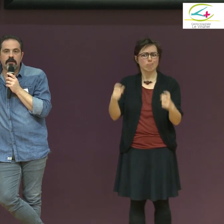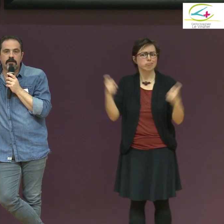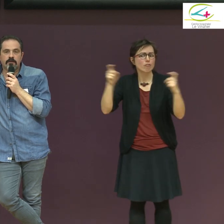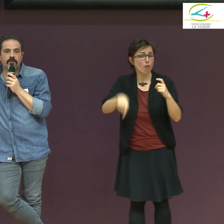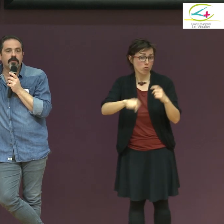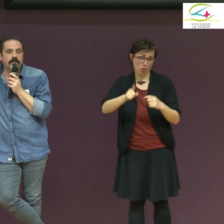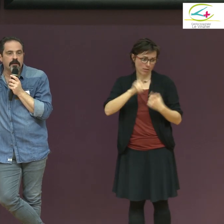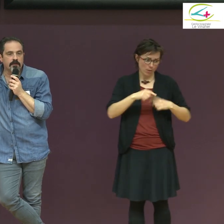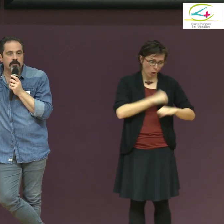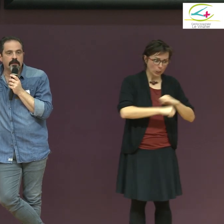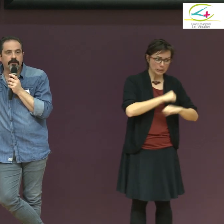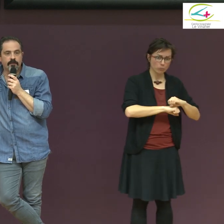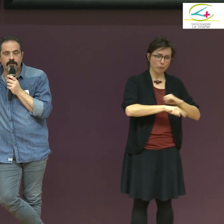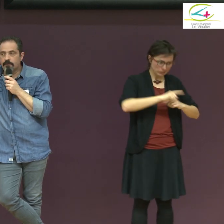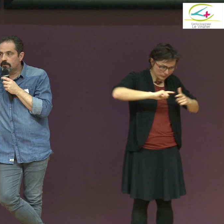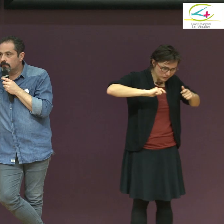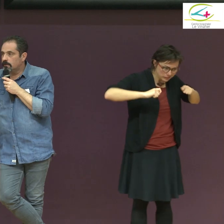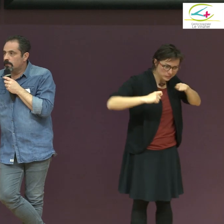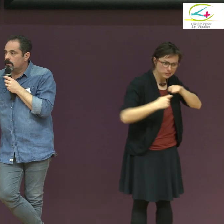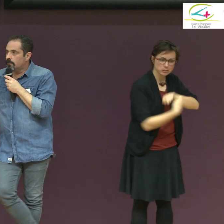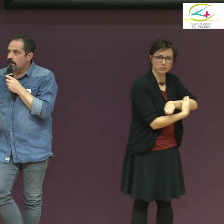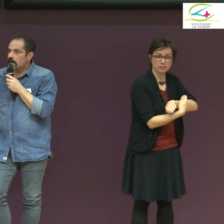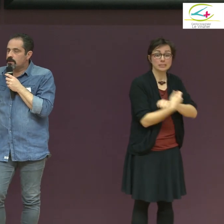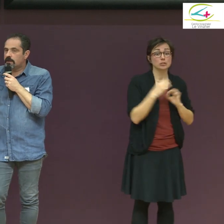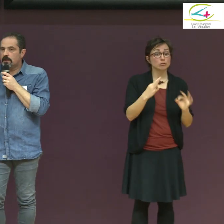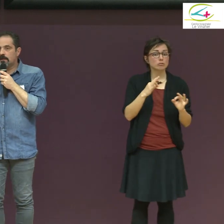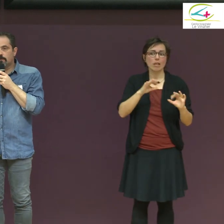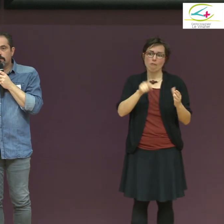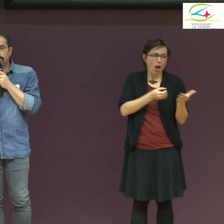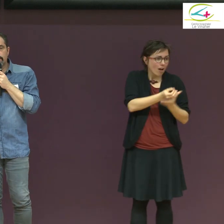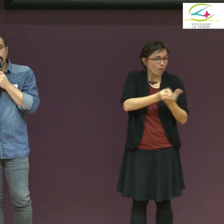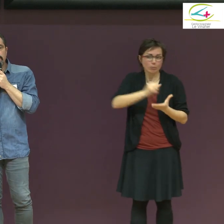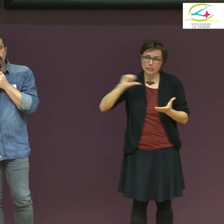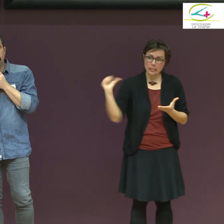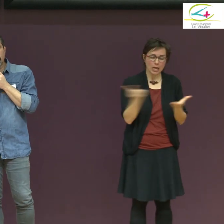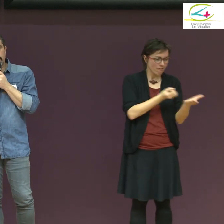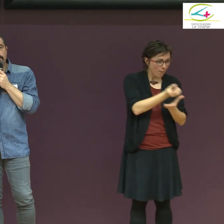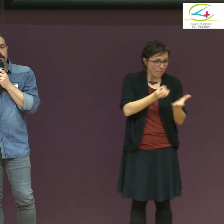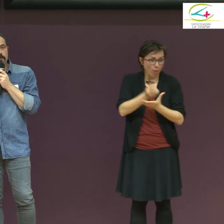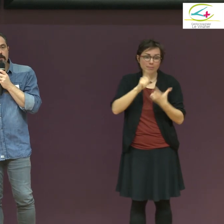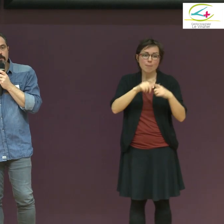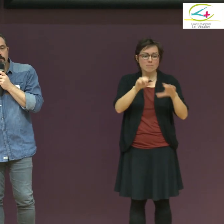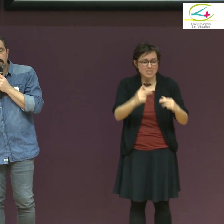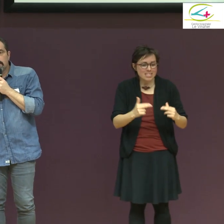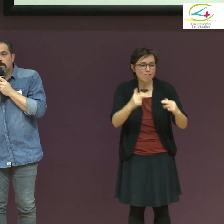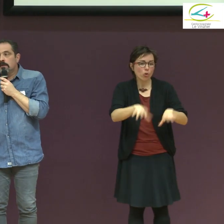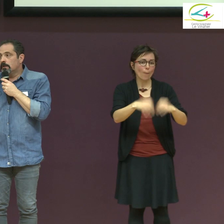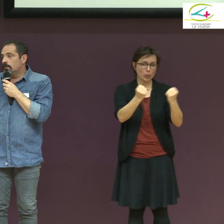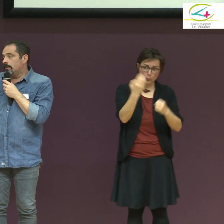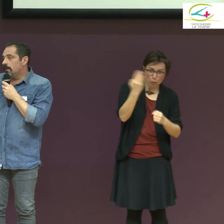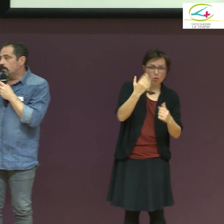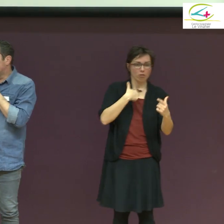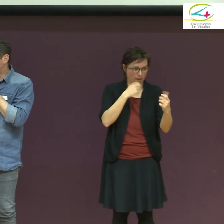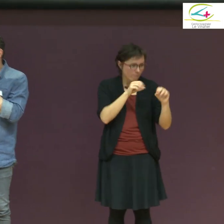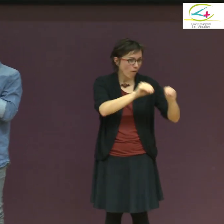La réorganisation, pour moi, c'est ça. Hein. C'est l'information donnée à chacun à son niveau, le niveau de compétence dont il a besoin.